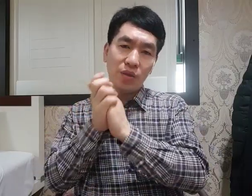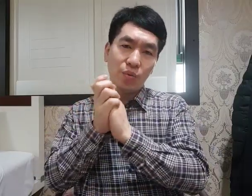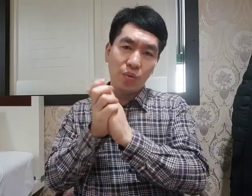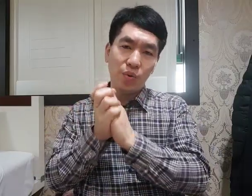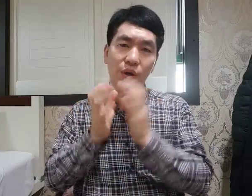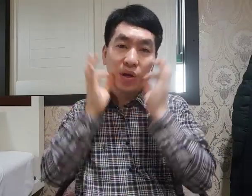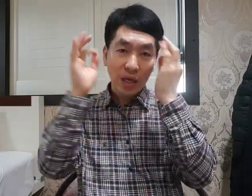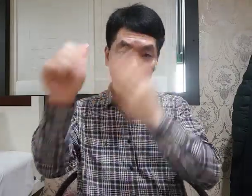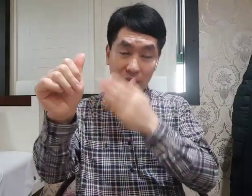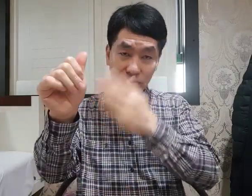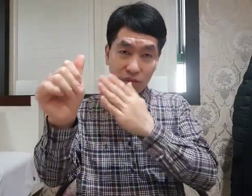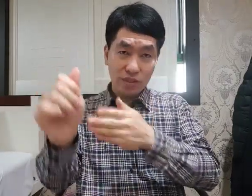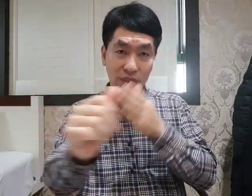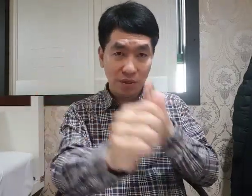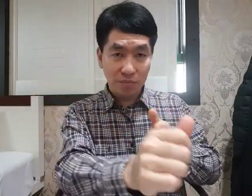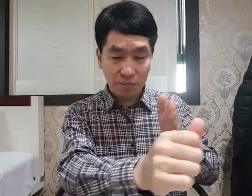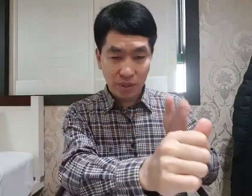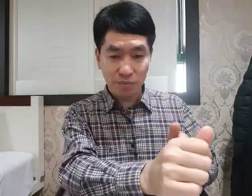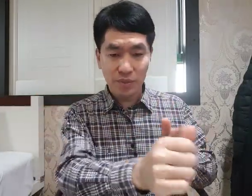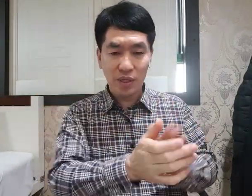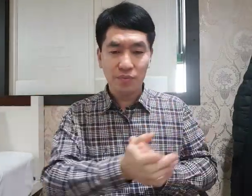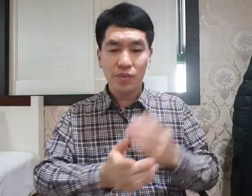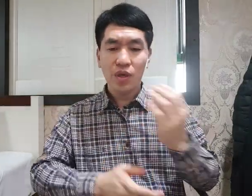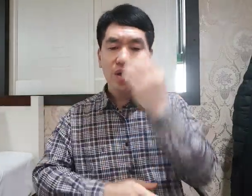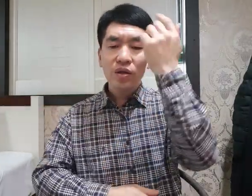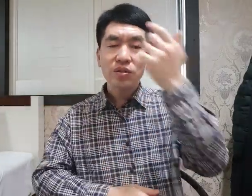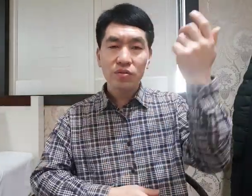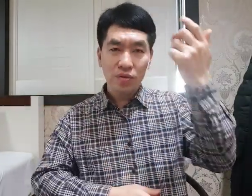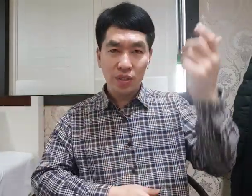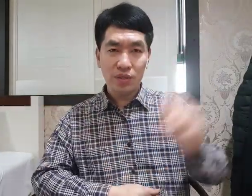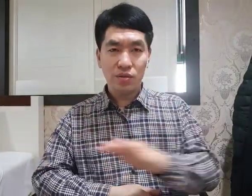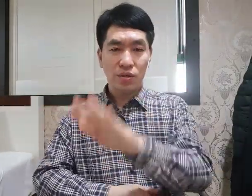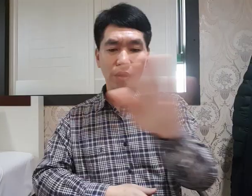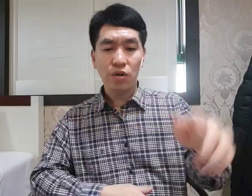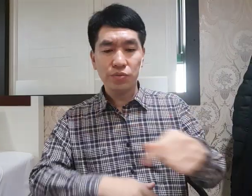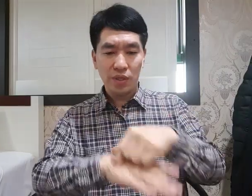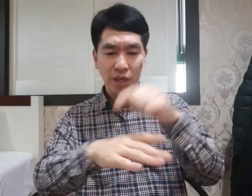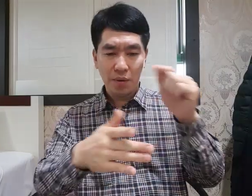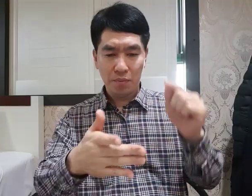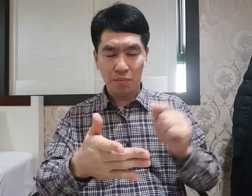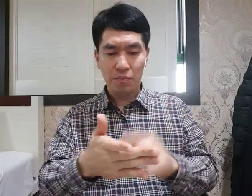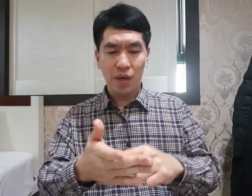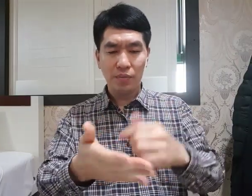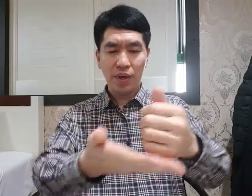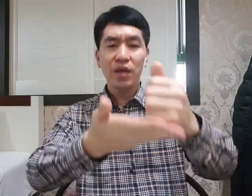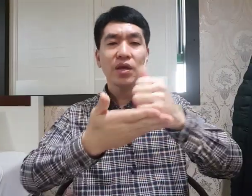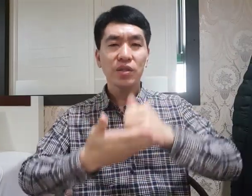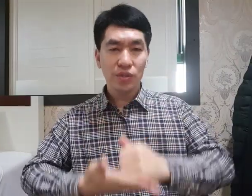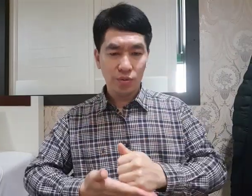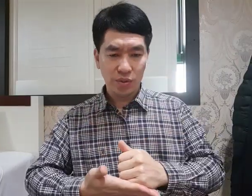기도 간구하시기 바랍니다. 성령님께서 여러분들의 마음에